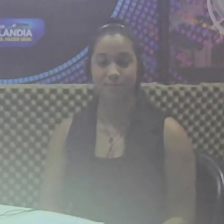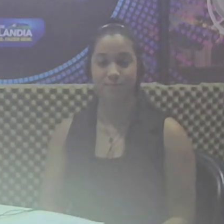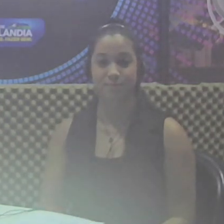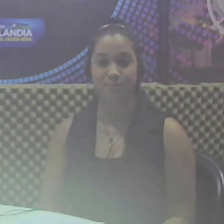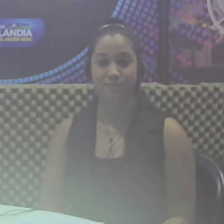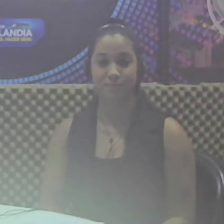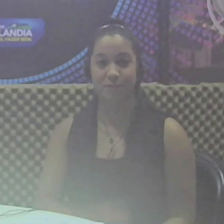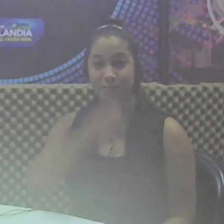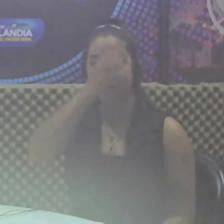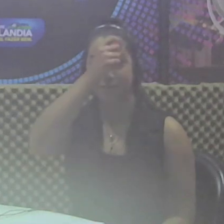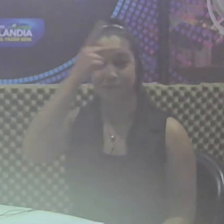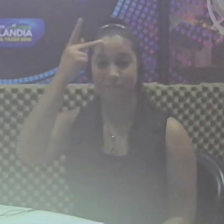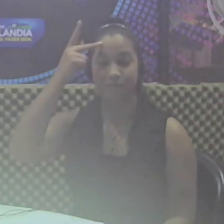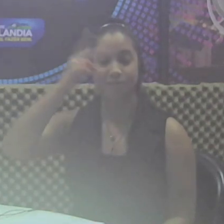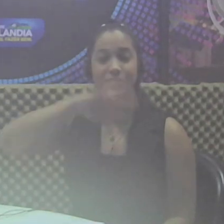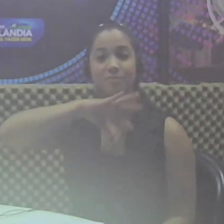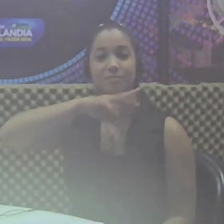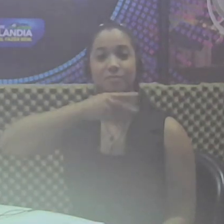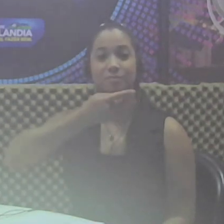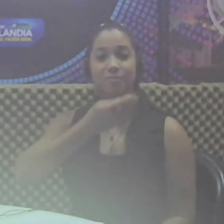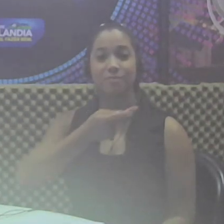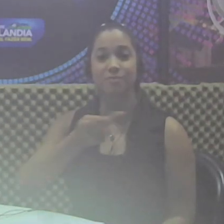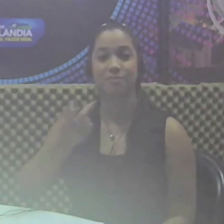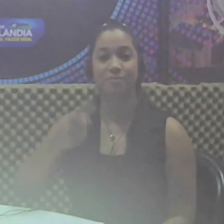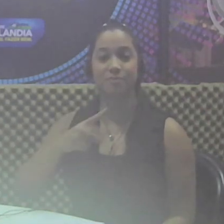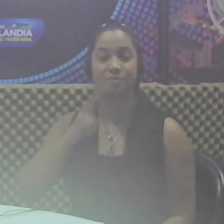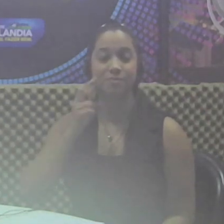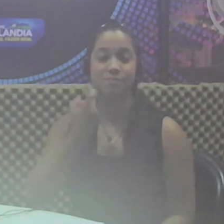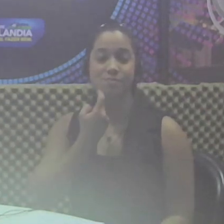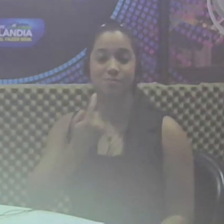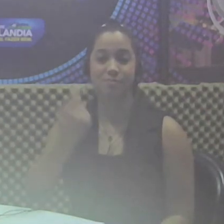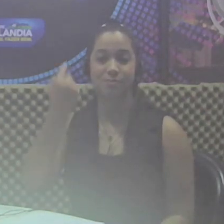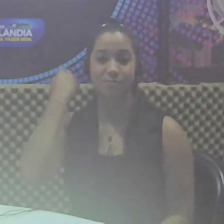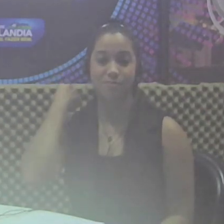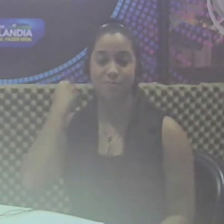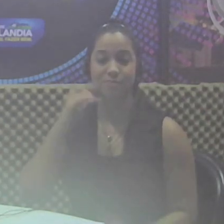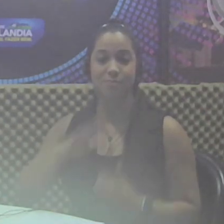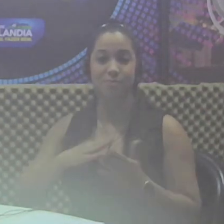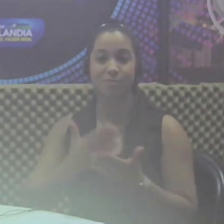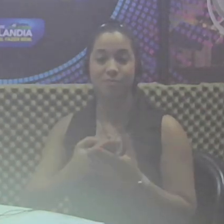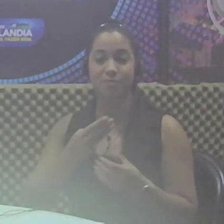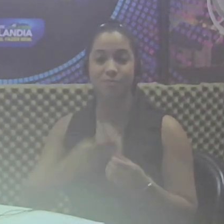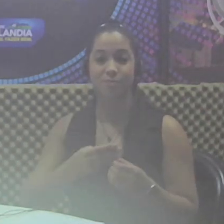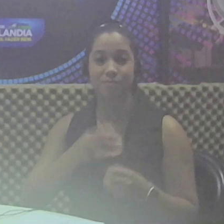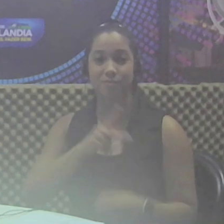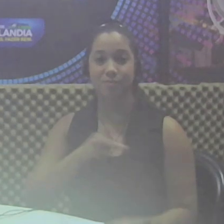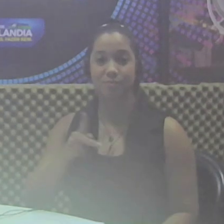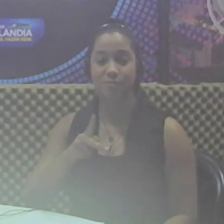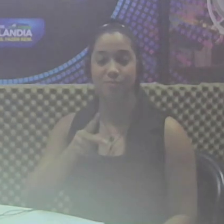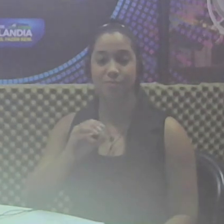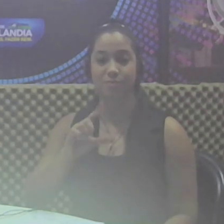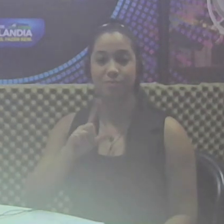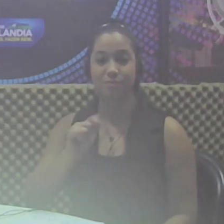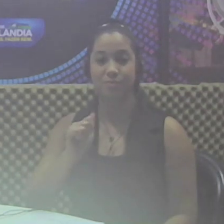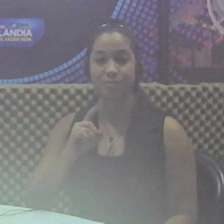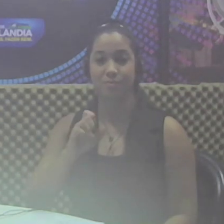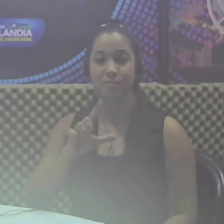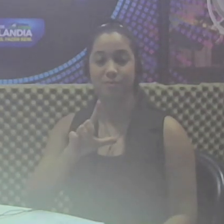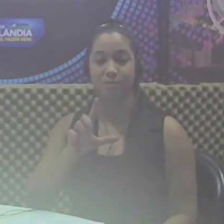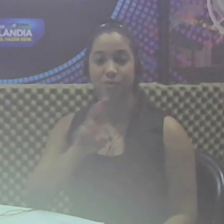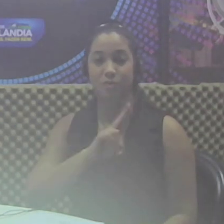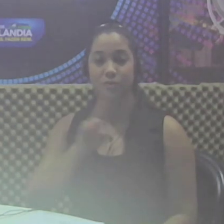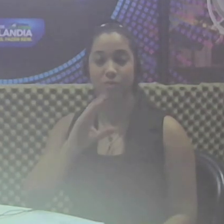O prefeito Odelmo Leão visitou na última sexta-feira a Escola Municipal Professora Olga Del Fávero, conhecida como